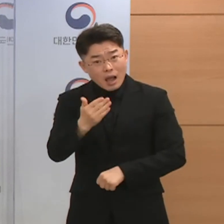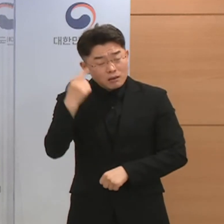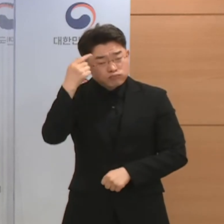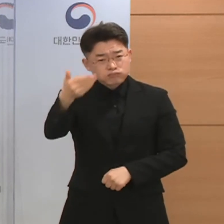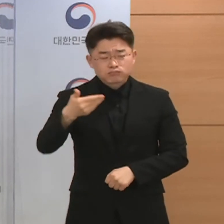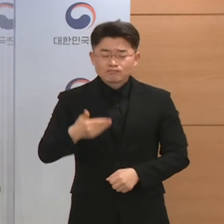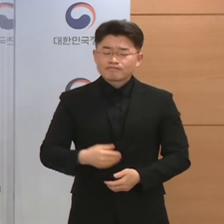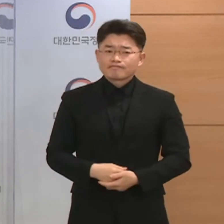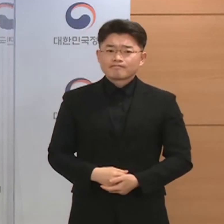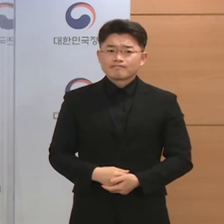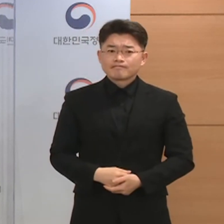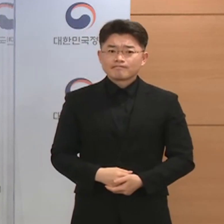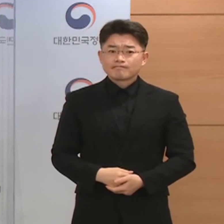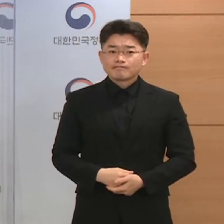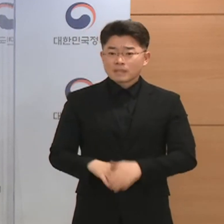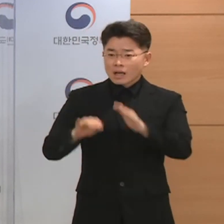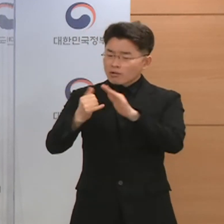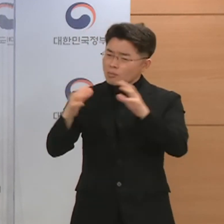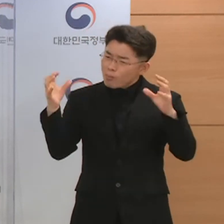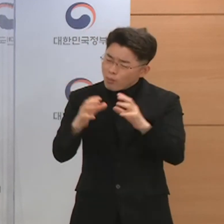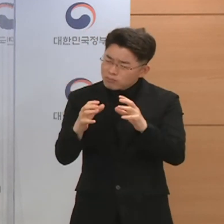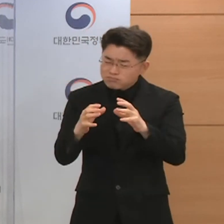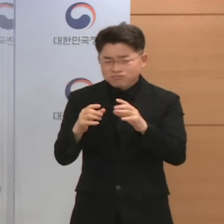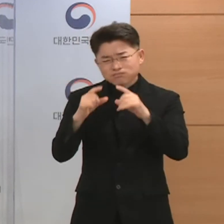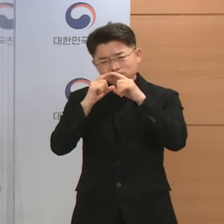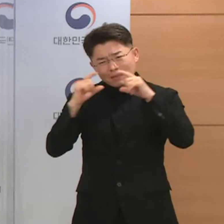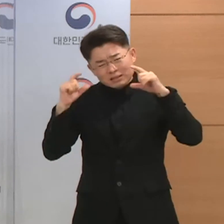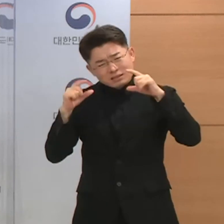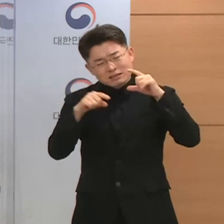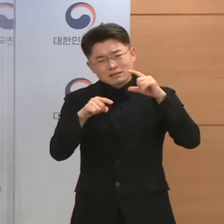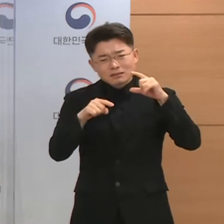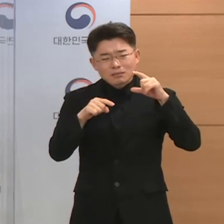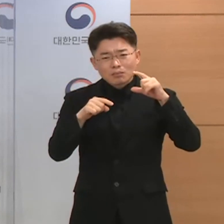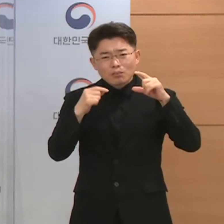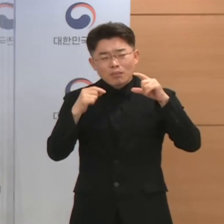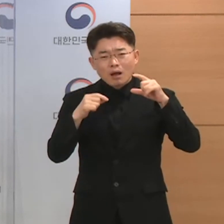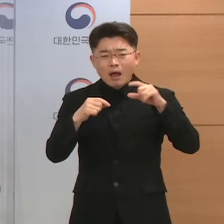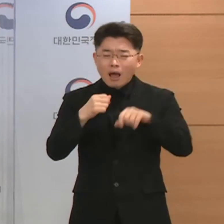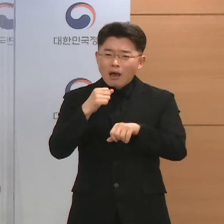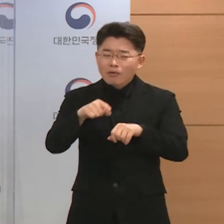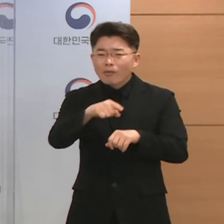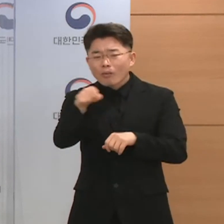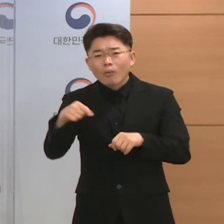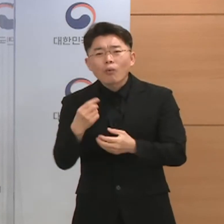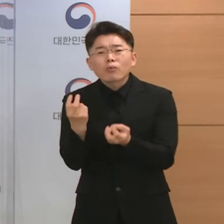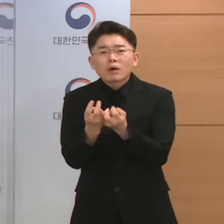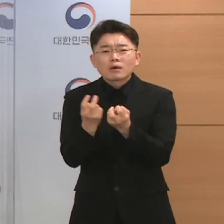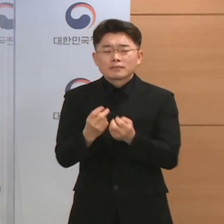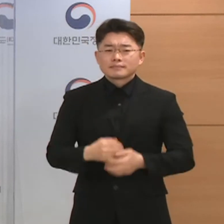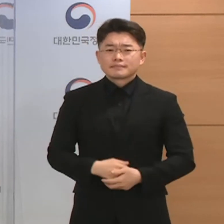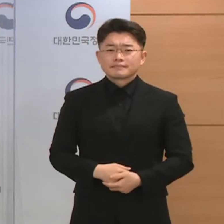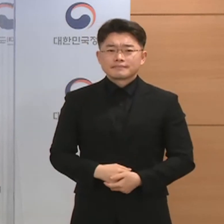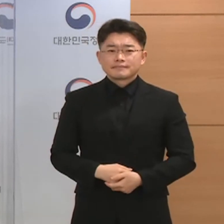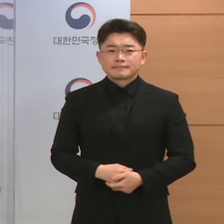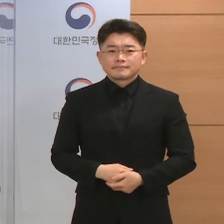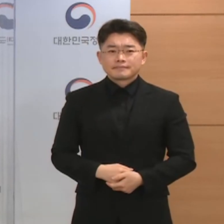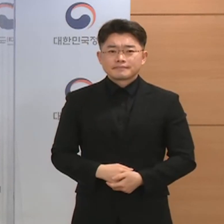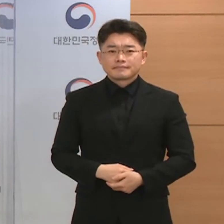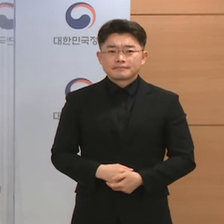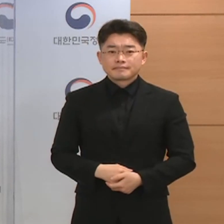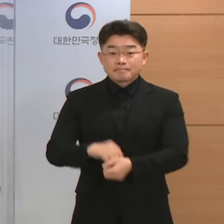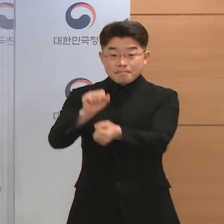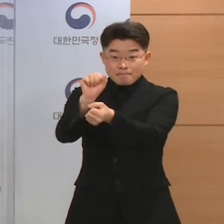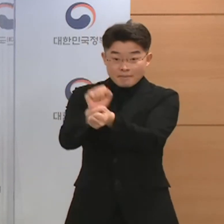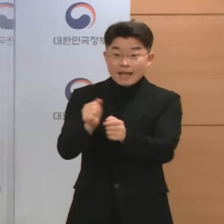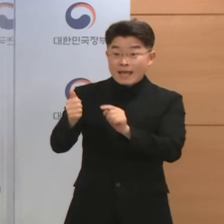것인지 가족 모임은 어쩔 수 없겠다고 판단한 것인지 궁금합니다. 저희가 확진자 접촉에